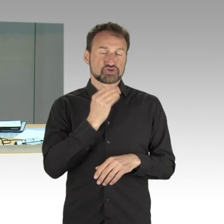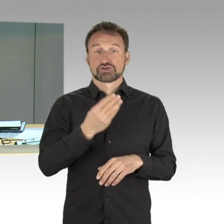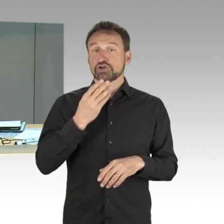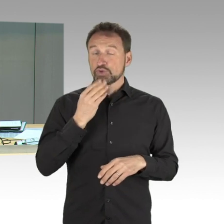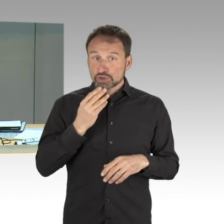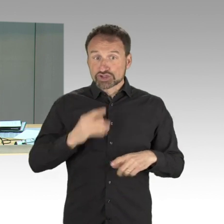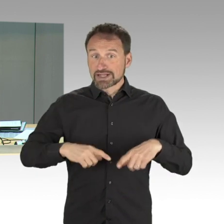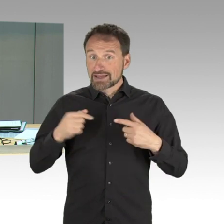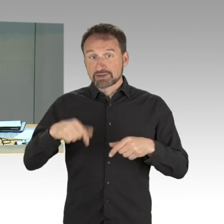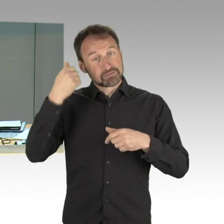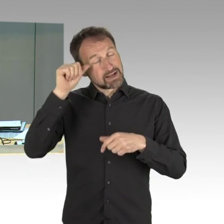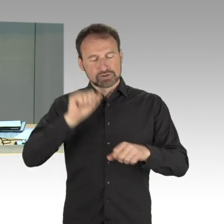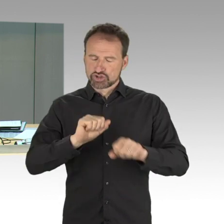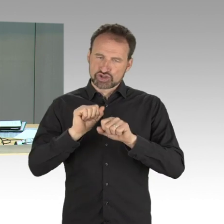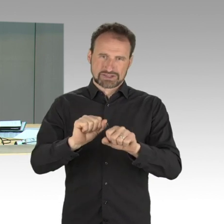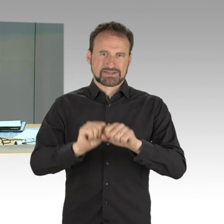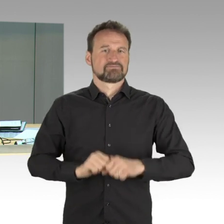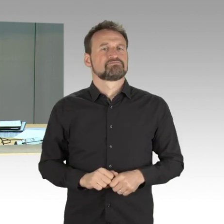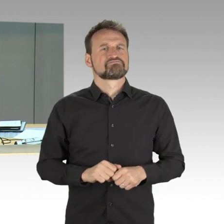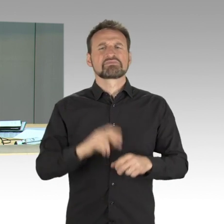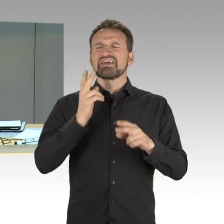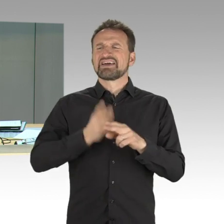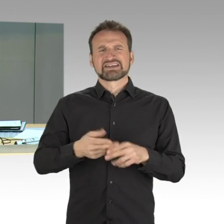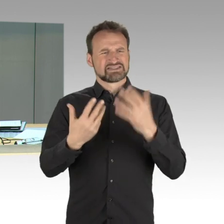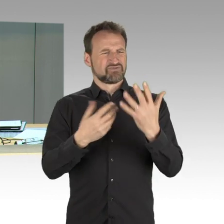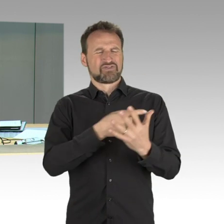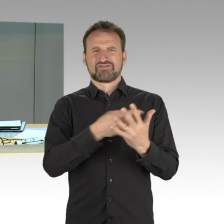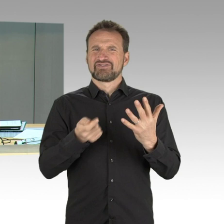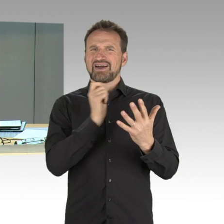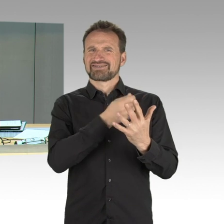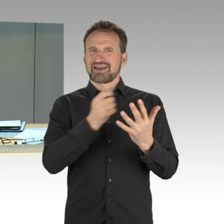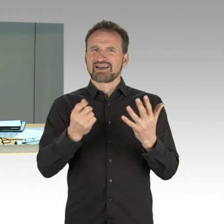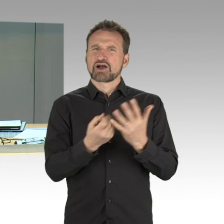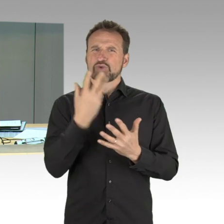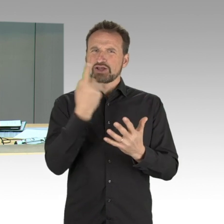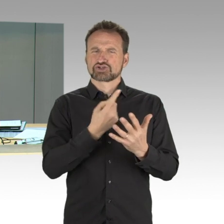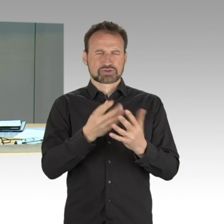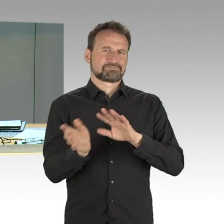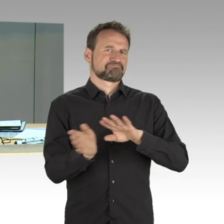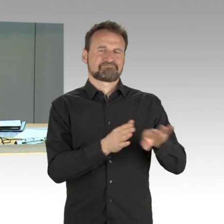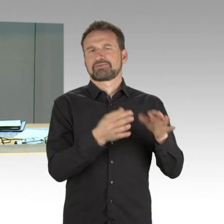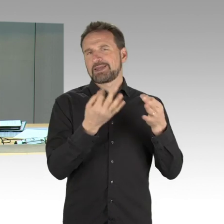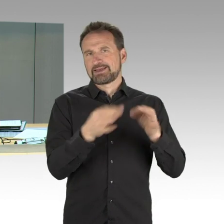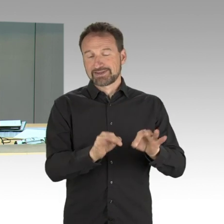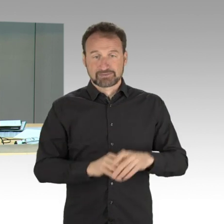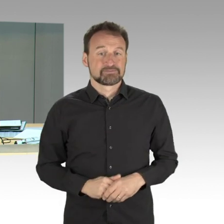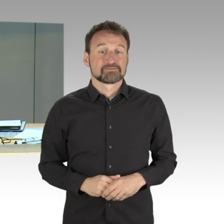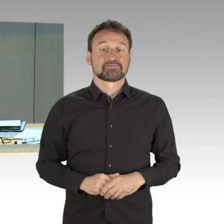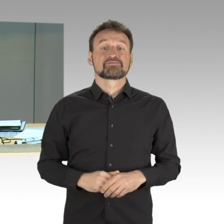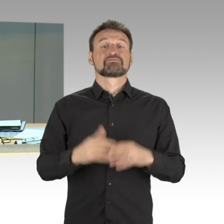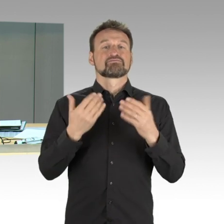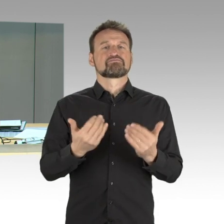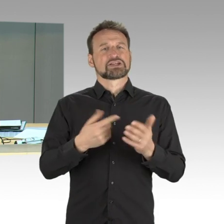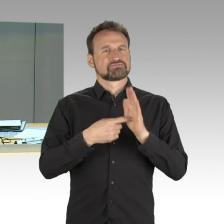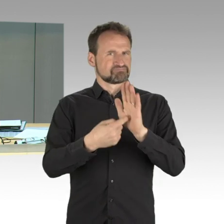ihre Erledigung gefunden. Ich verweise sodann auf die Ihnen vorliegende Dringlichkeitsliste.